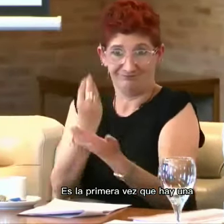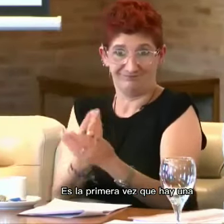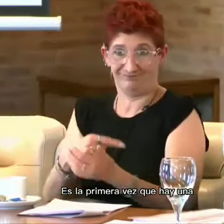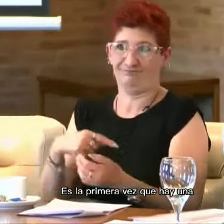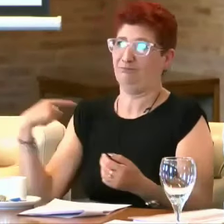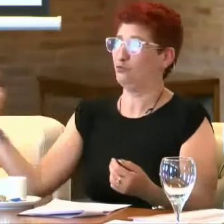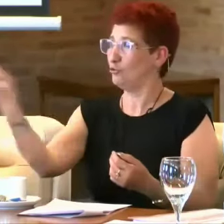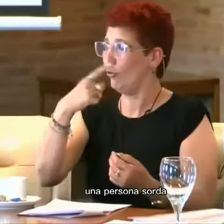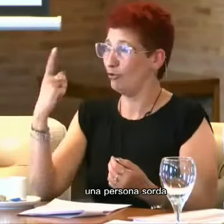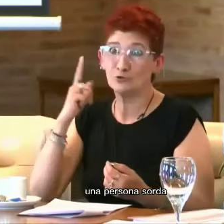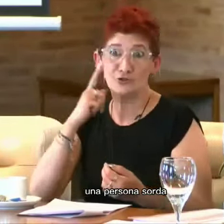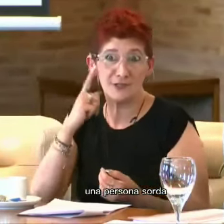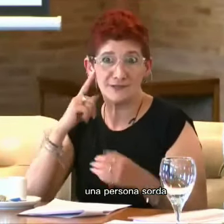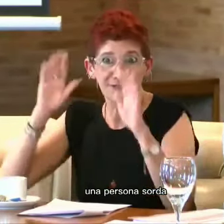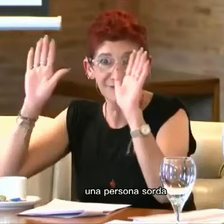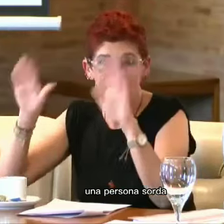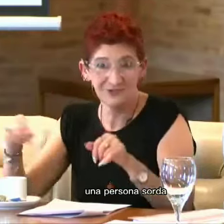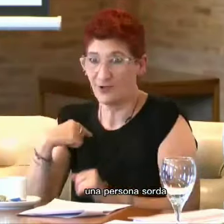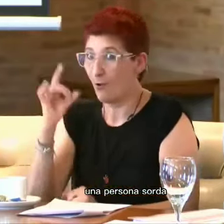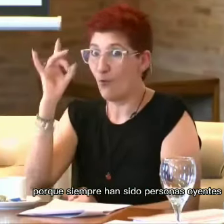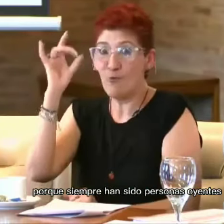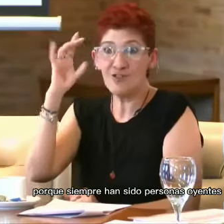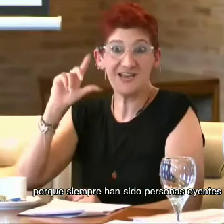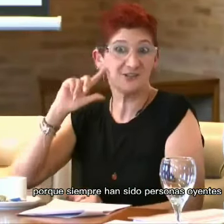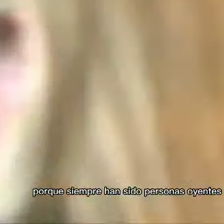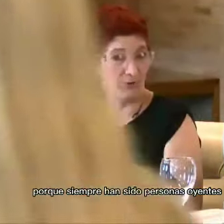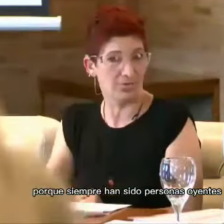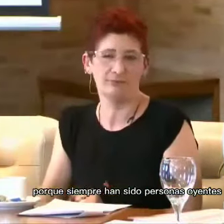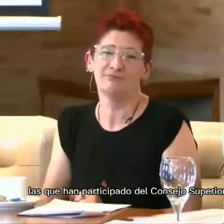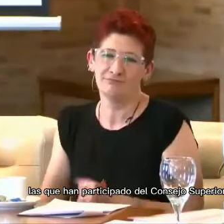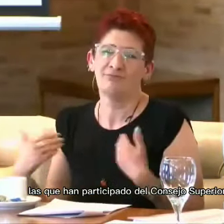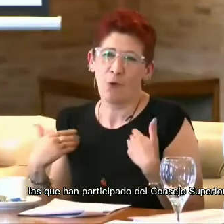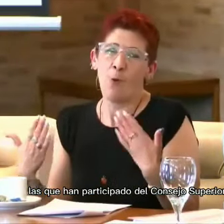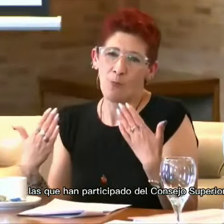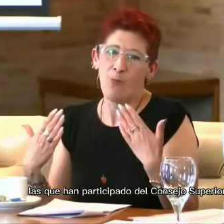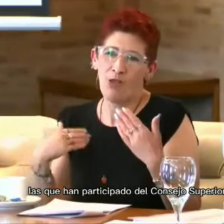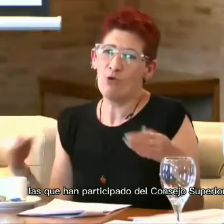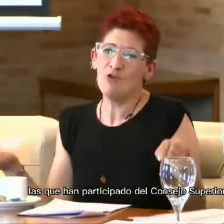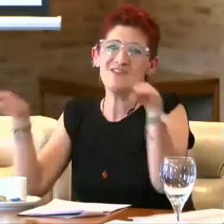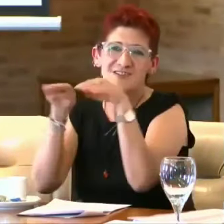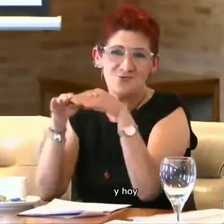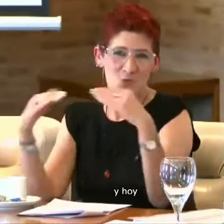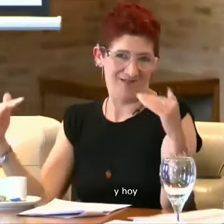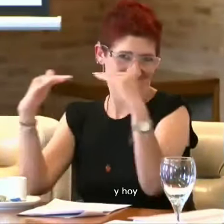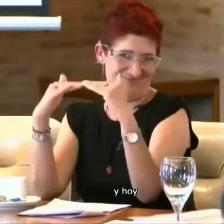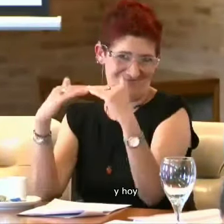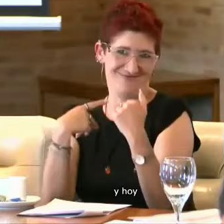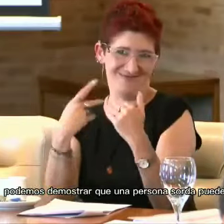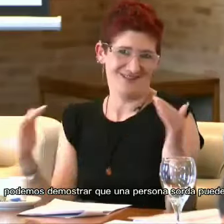hay una persona sorda, ¿sí? Porque siempre han sido personas oyentes las que han participado del Consejo Superior, y hoy